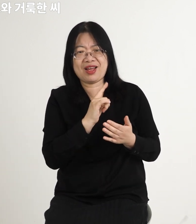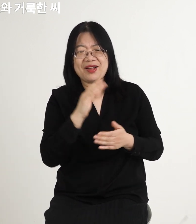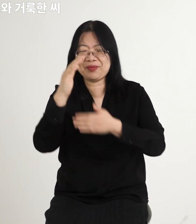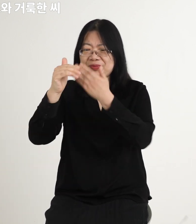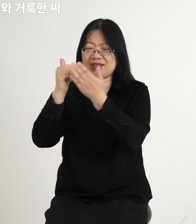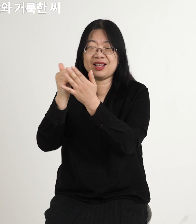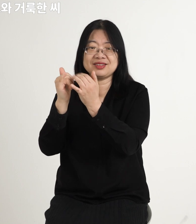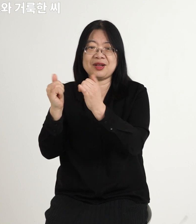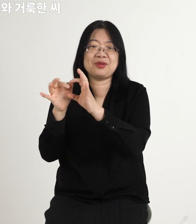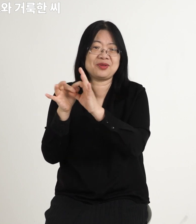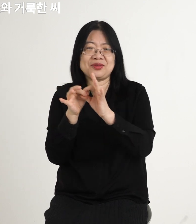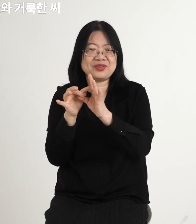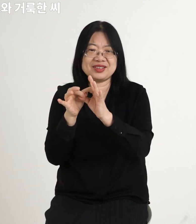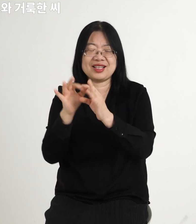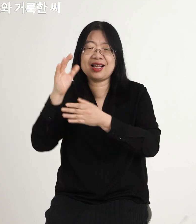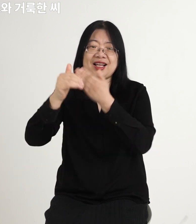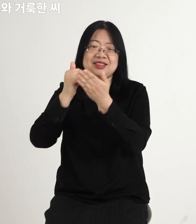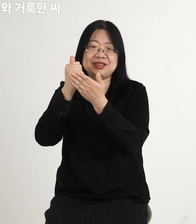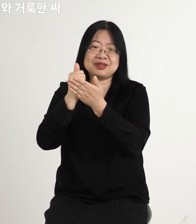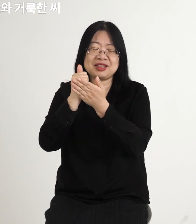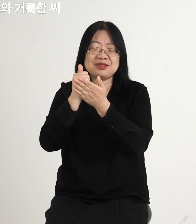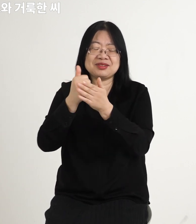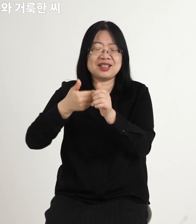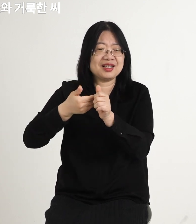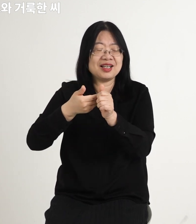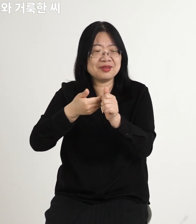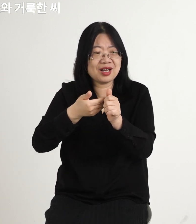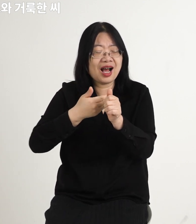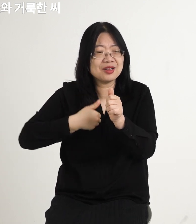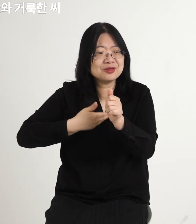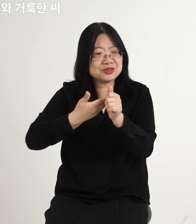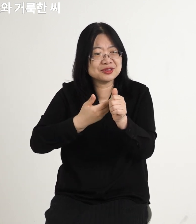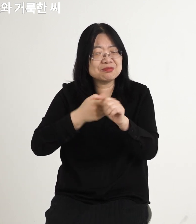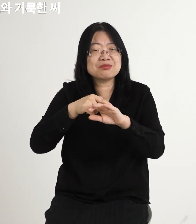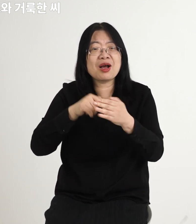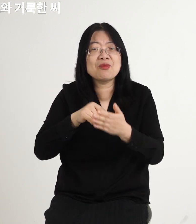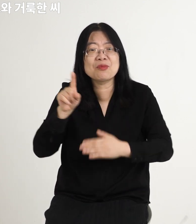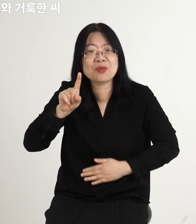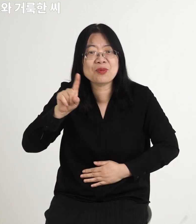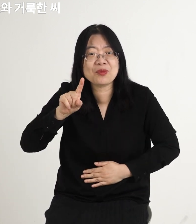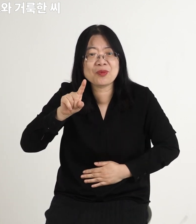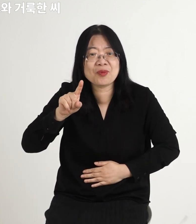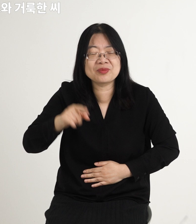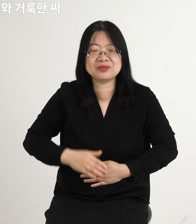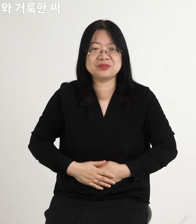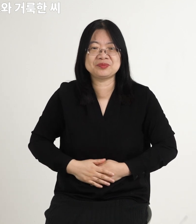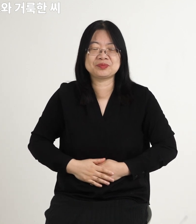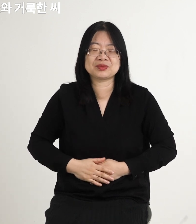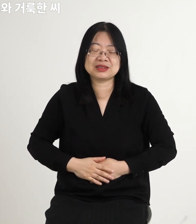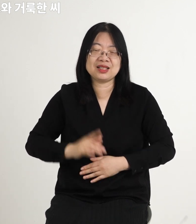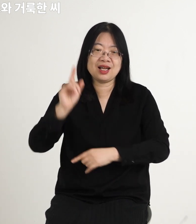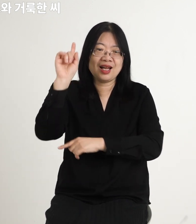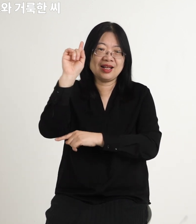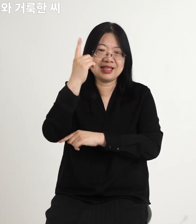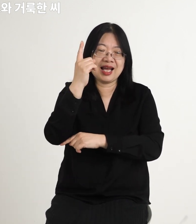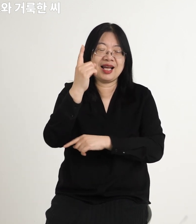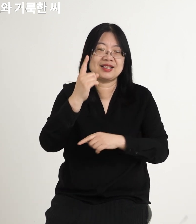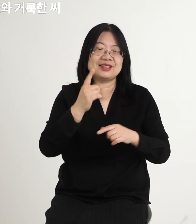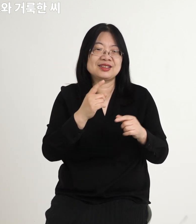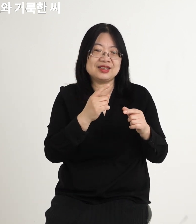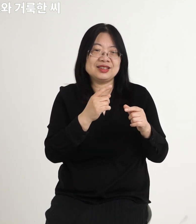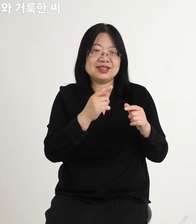하나님의 사람을 통해서 하나님이 뭘 들려주신 거예요? 예? 다윗의